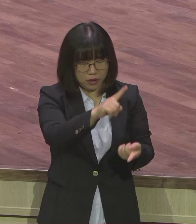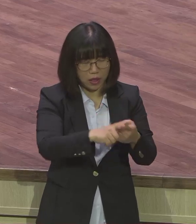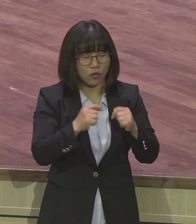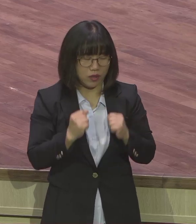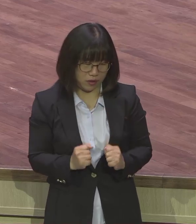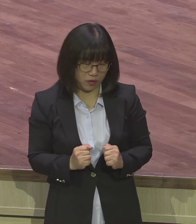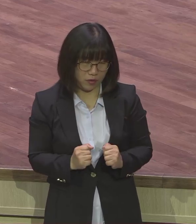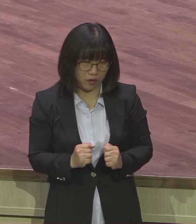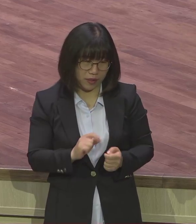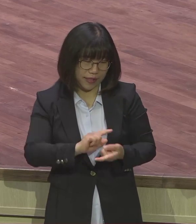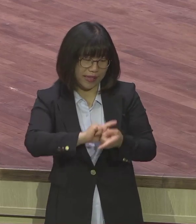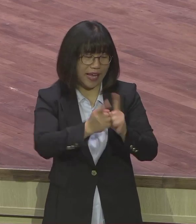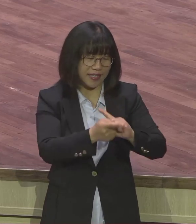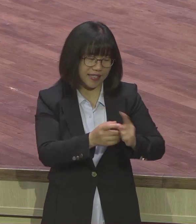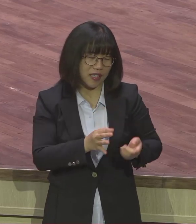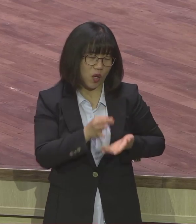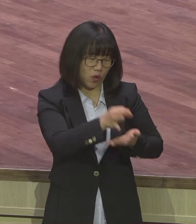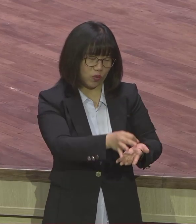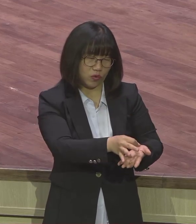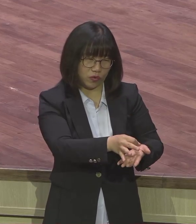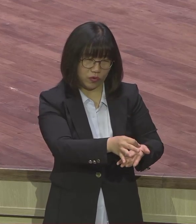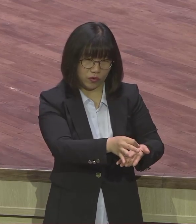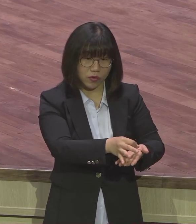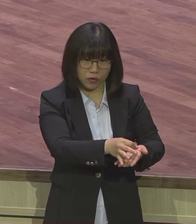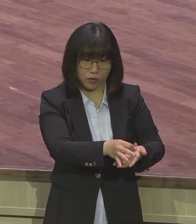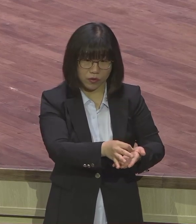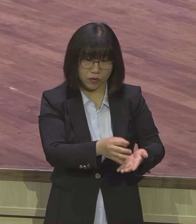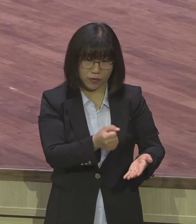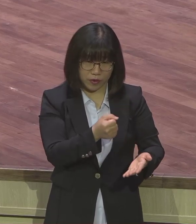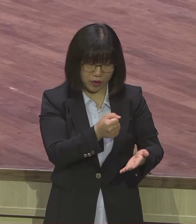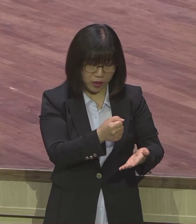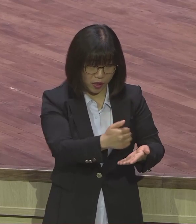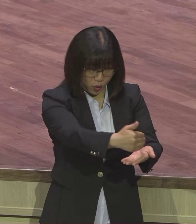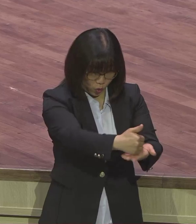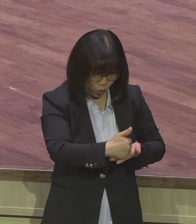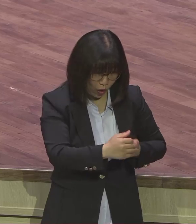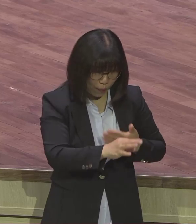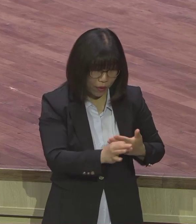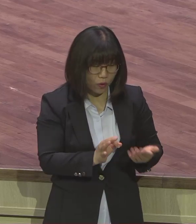품삯을 정하라. 내가 그것을 주리라.